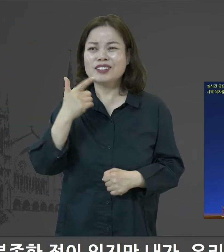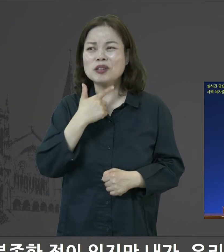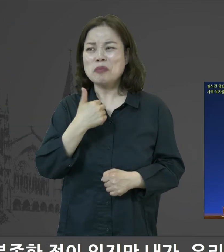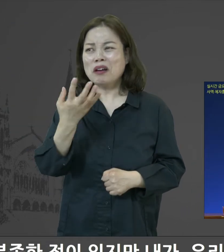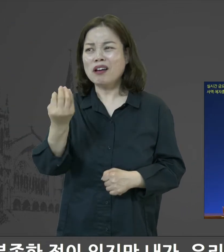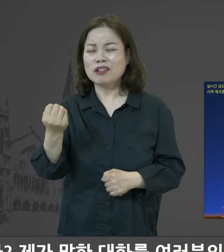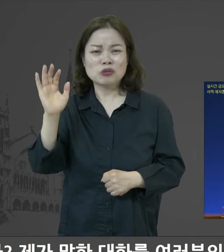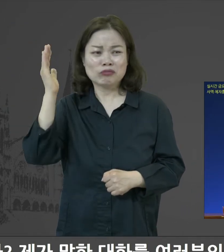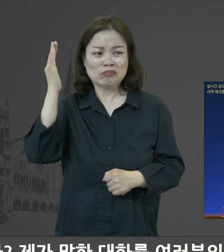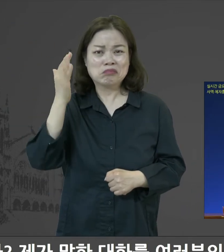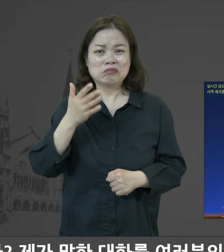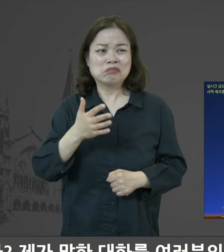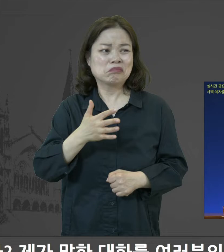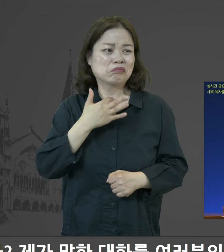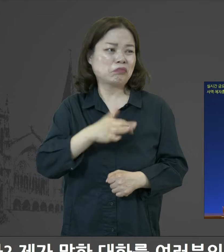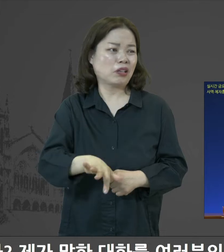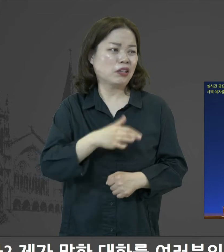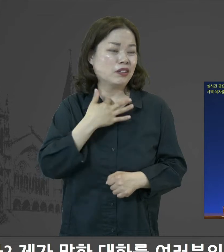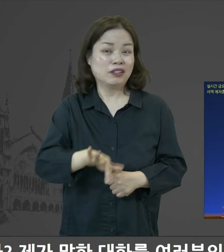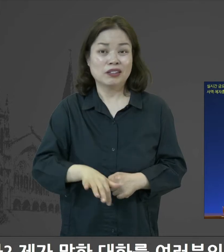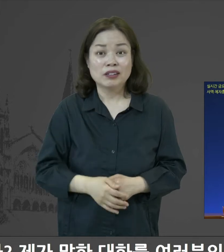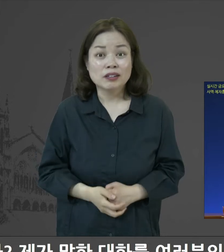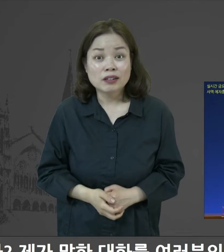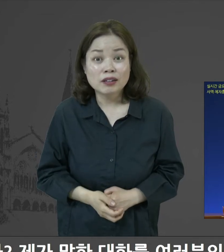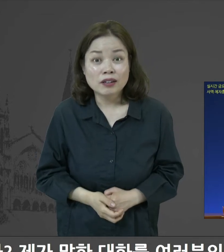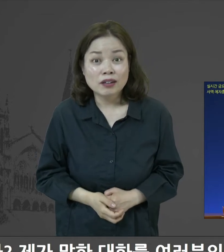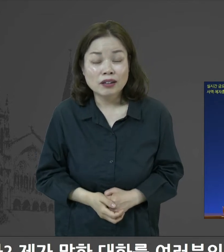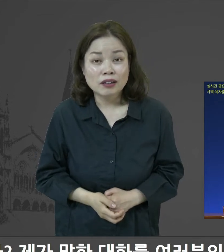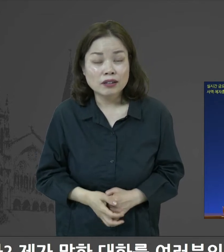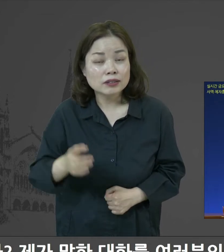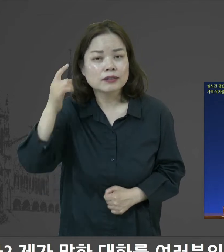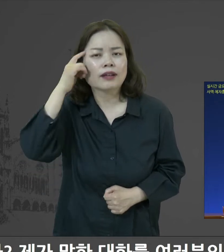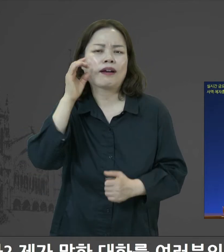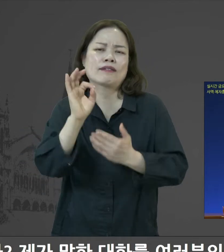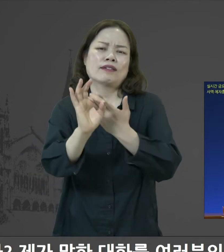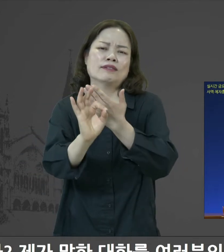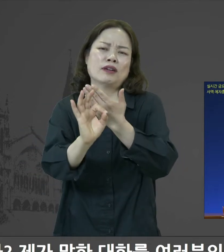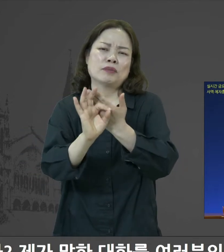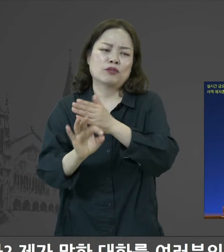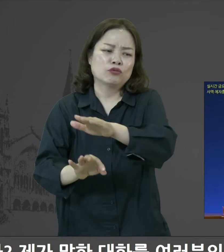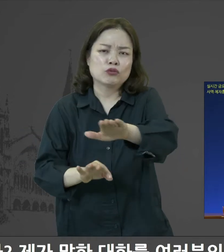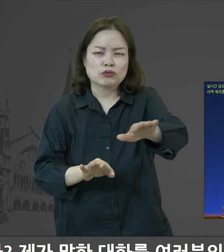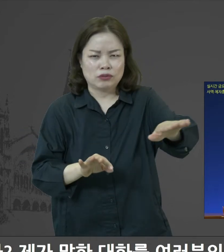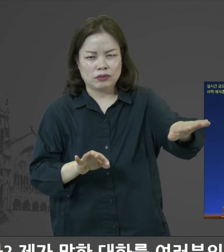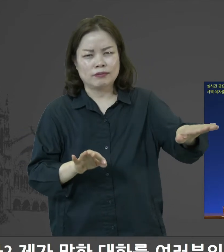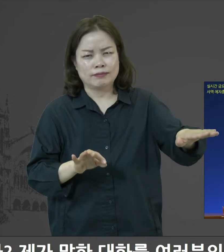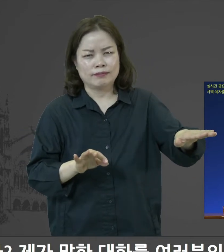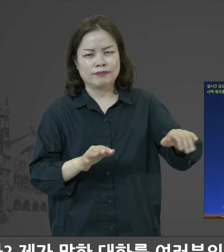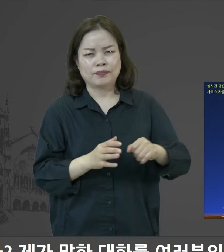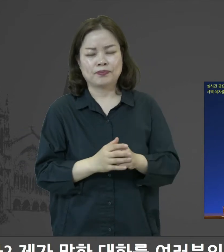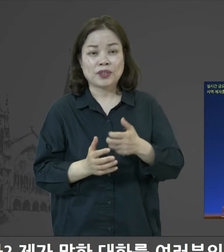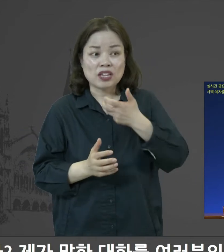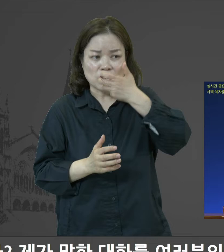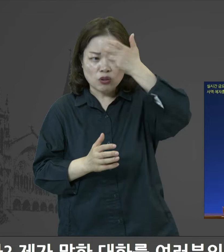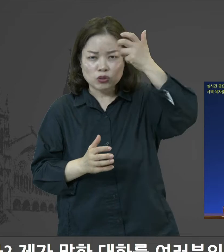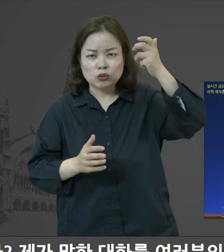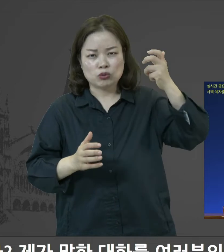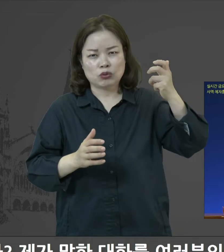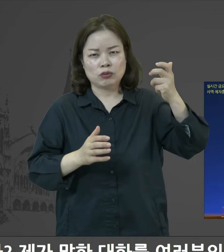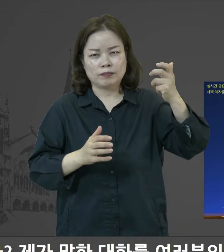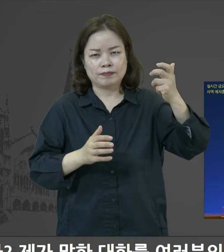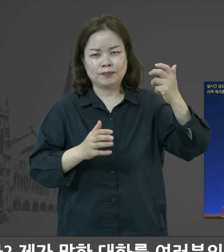그랬었는데 요즘은 안 그럽니다 라고 생각한다면 우리가 그만큼 영적으로 무뎌진